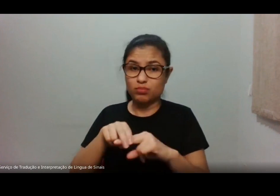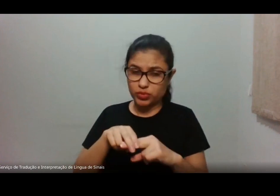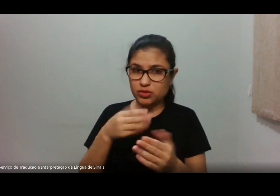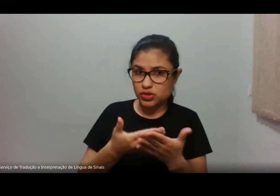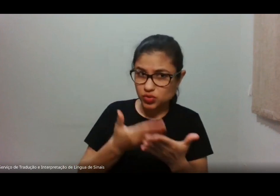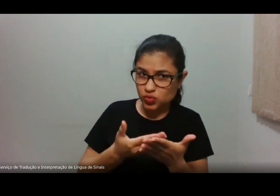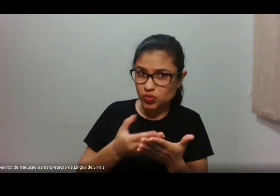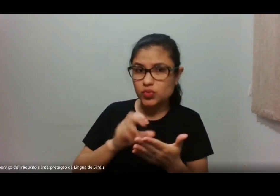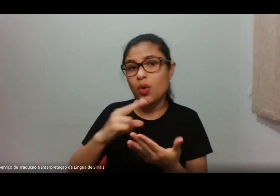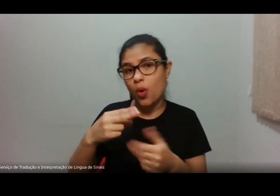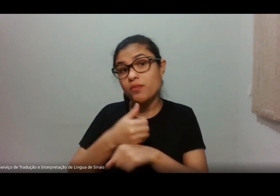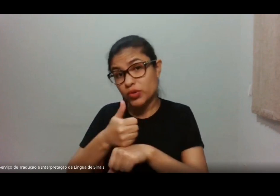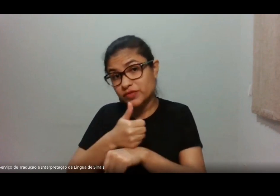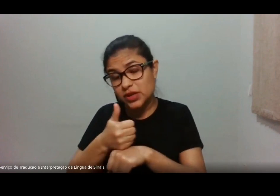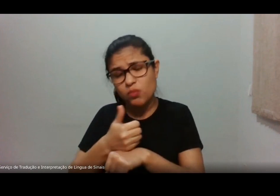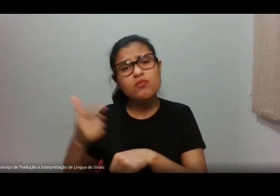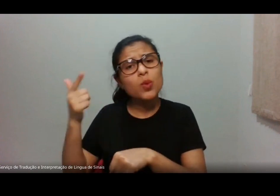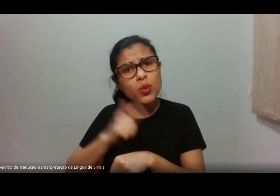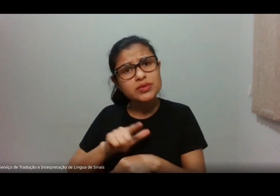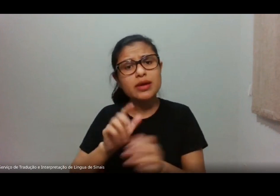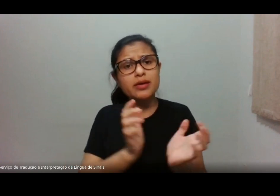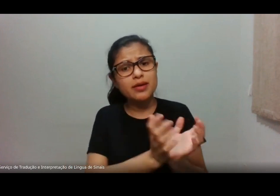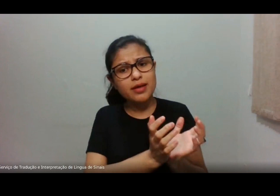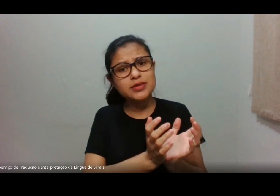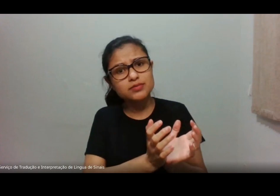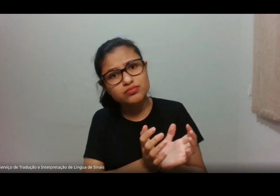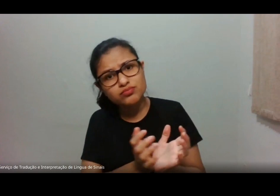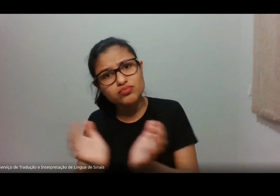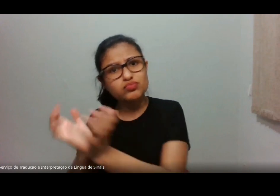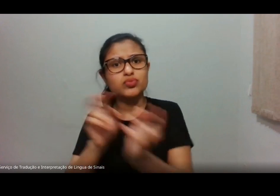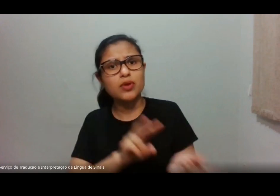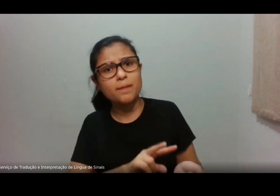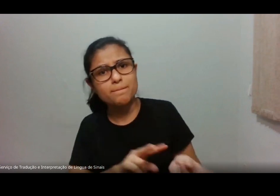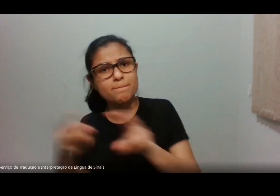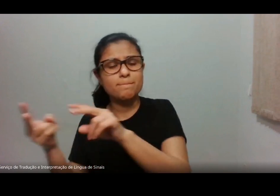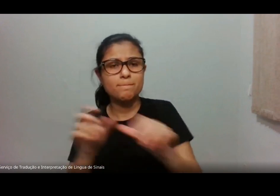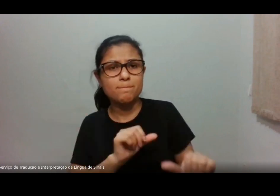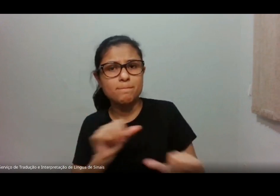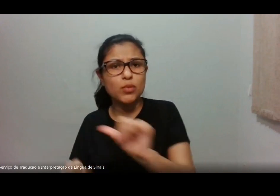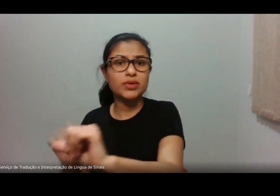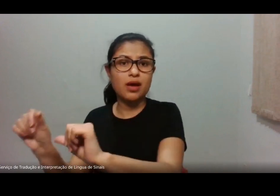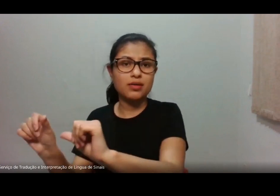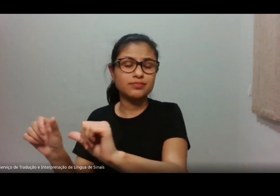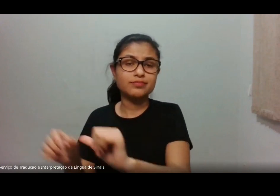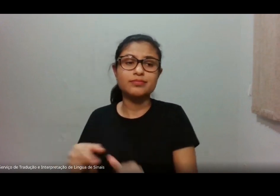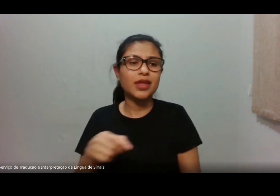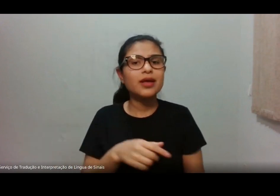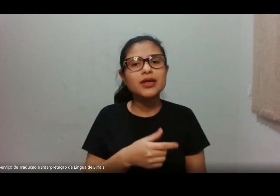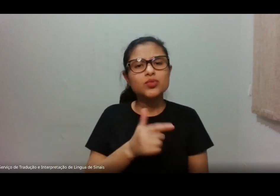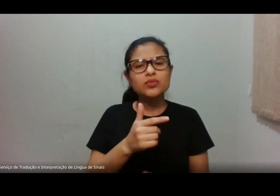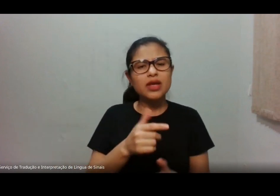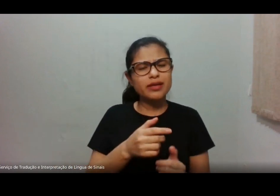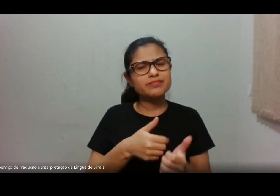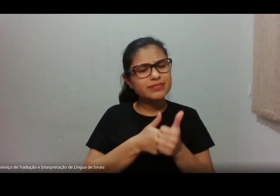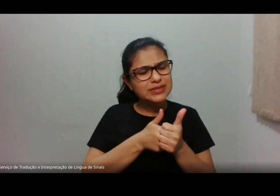através dos estudos ou de uma outra profissão, mudar de classe, né? Quer dizer, não seguir aquela mesma